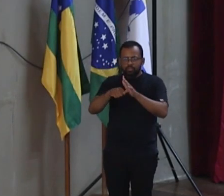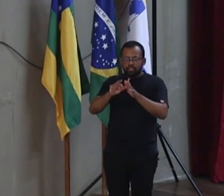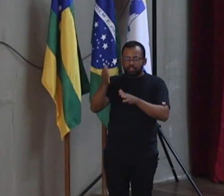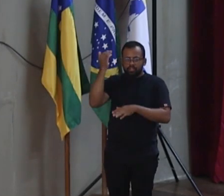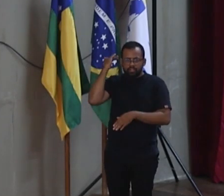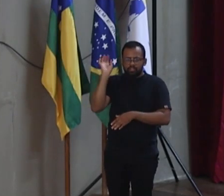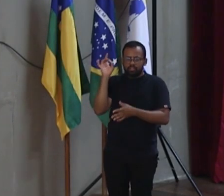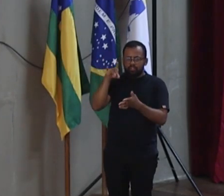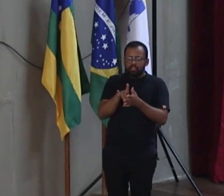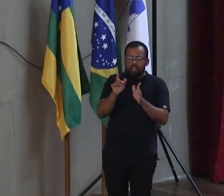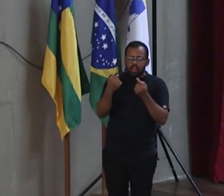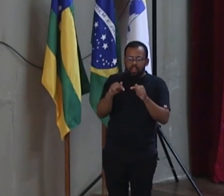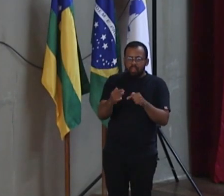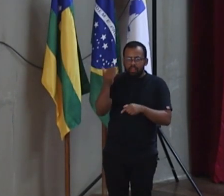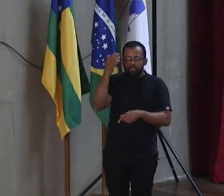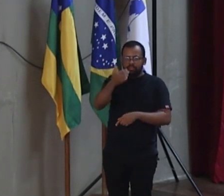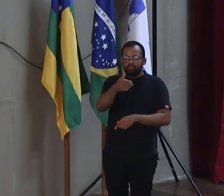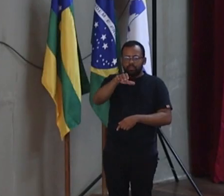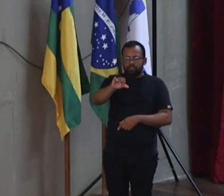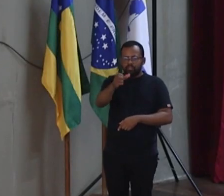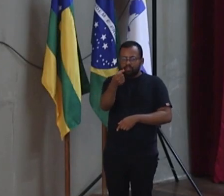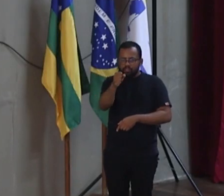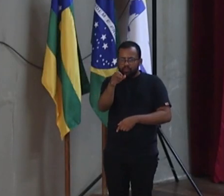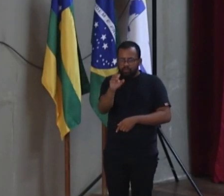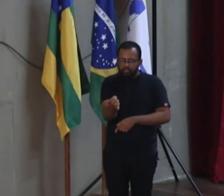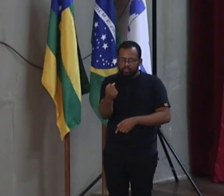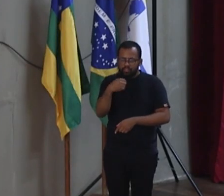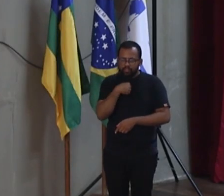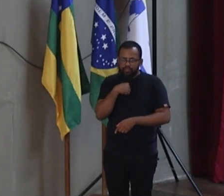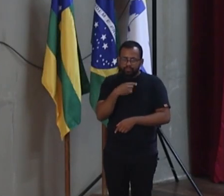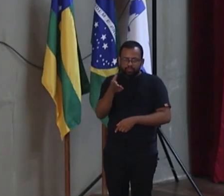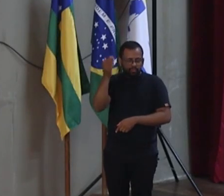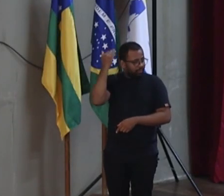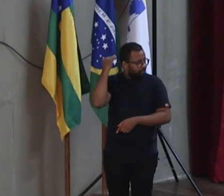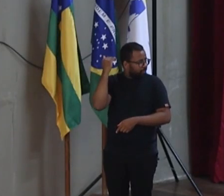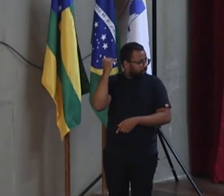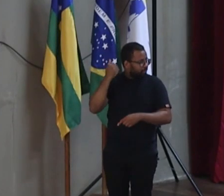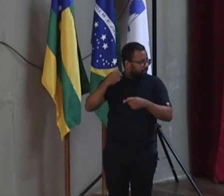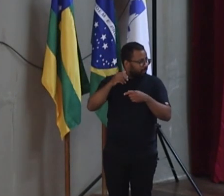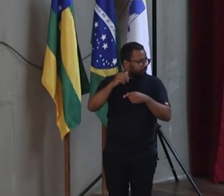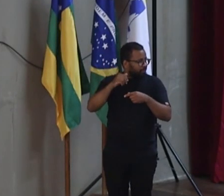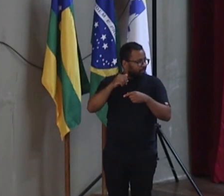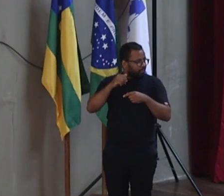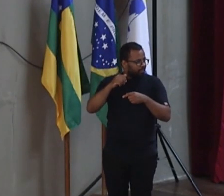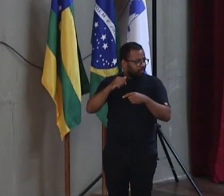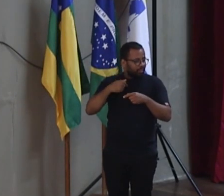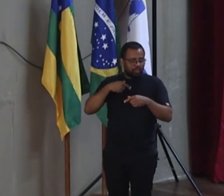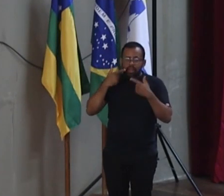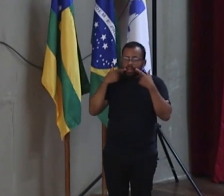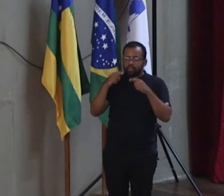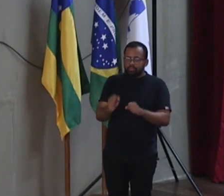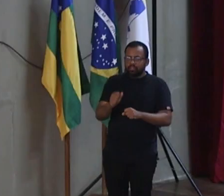aqui, era exatamente a música dos anos 80 que estava no ar, né? Então, a